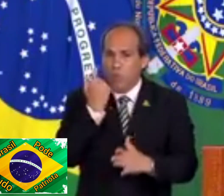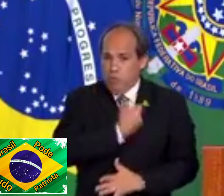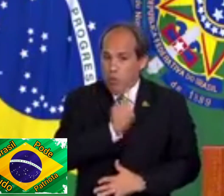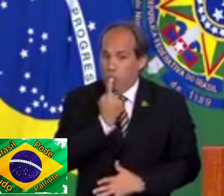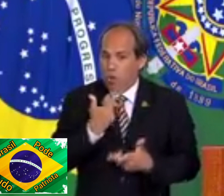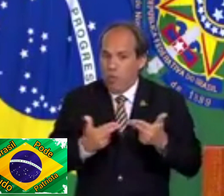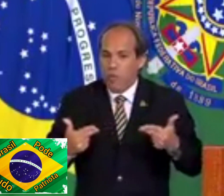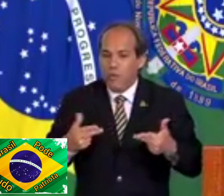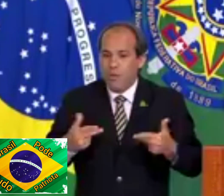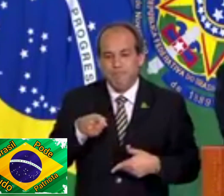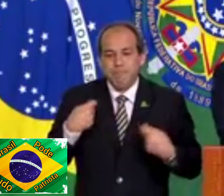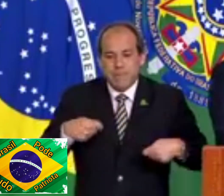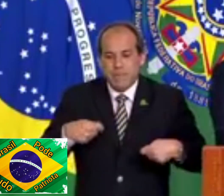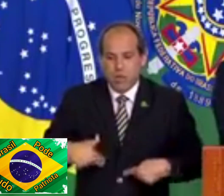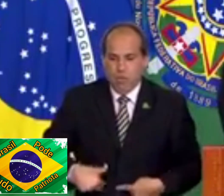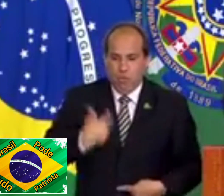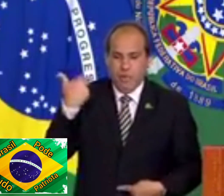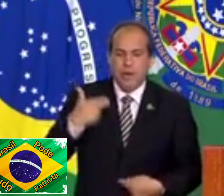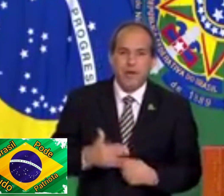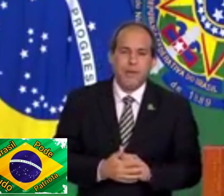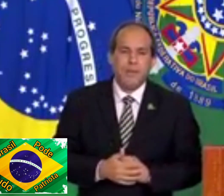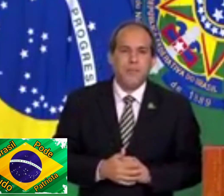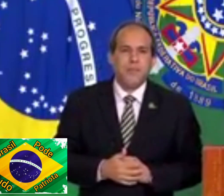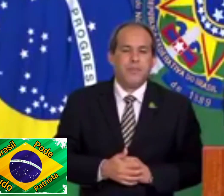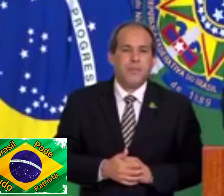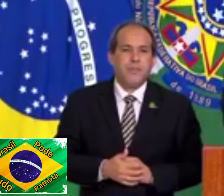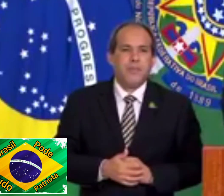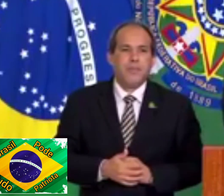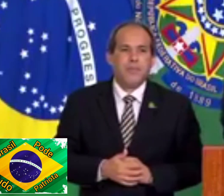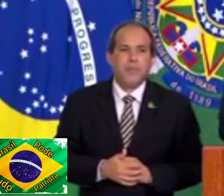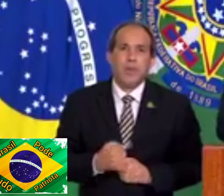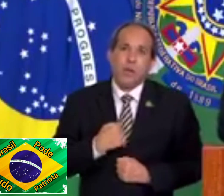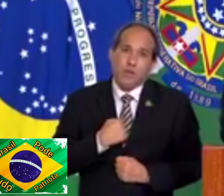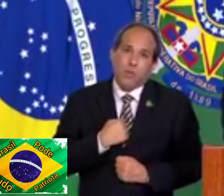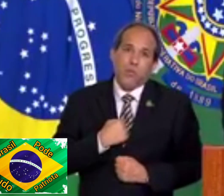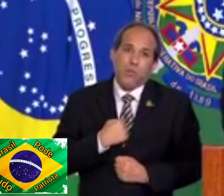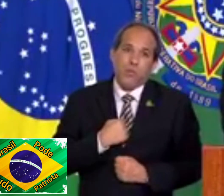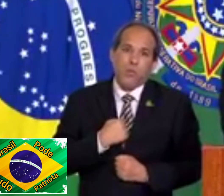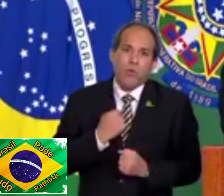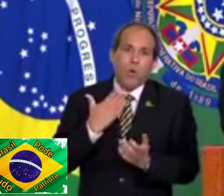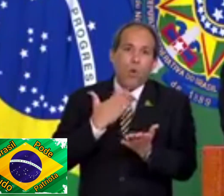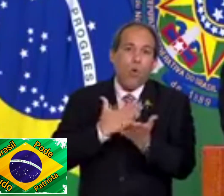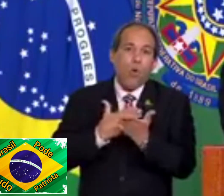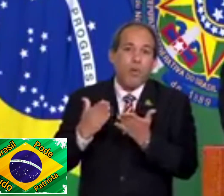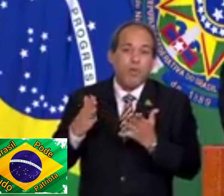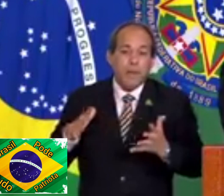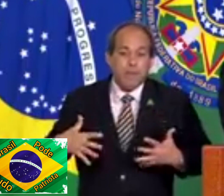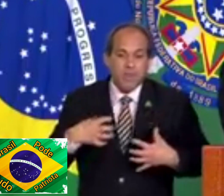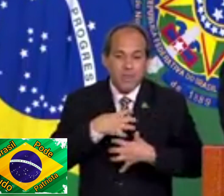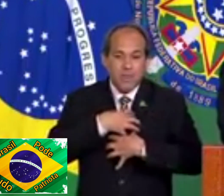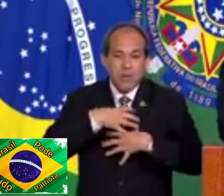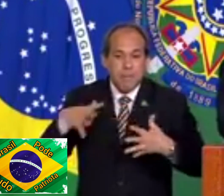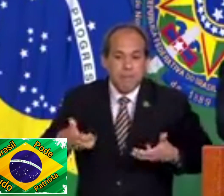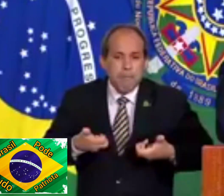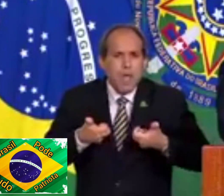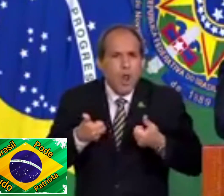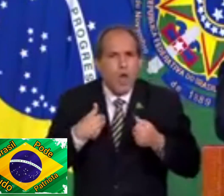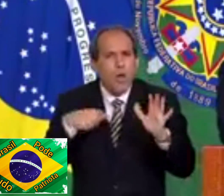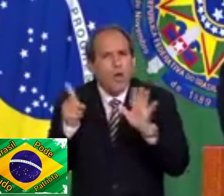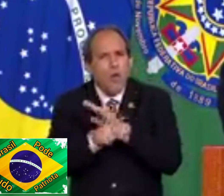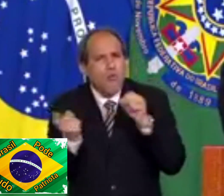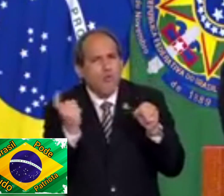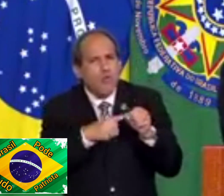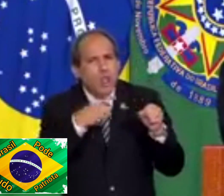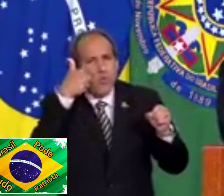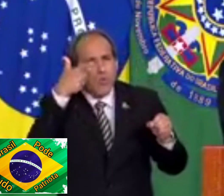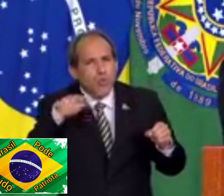ter que operá-lo. Eu estava começando a recuperar, Falei, vou voltar a tudo